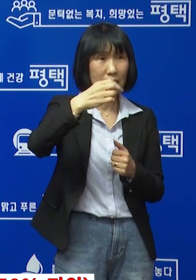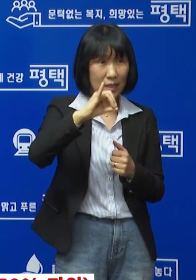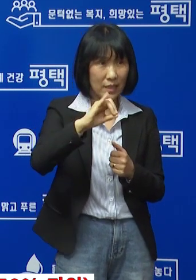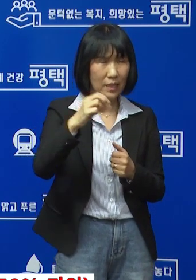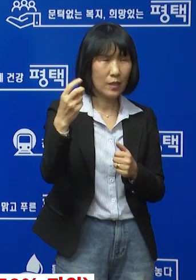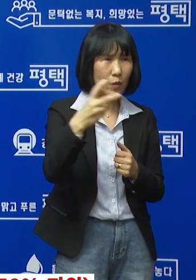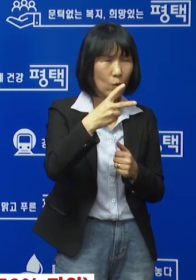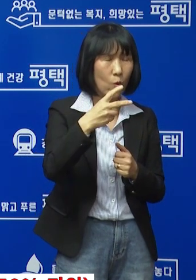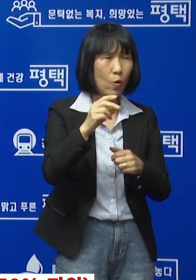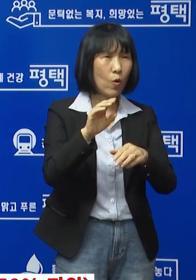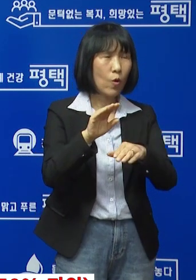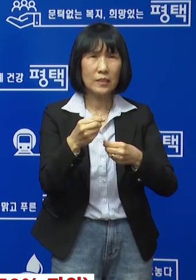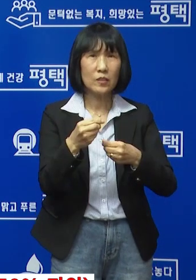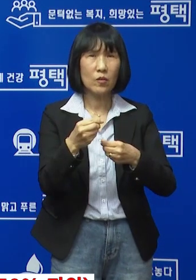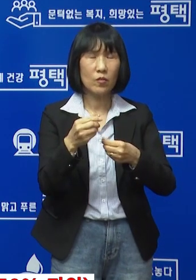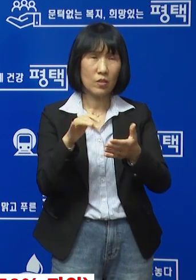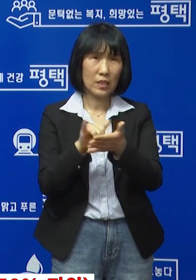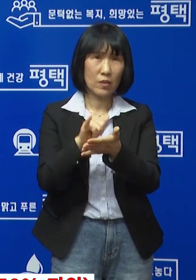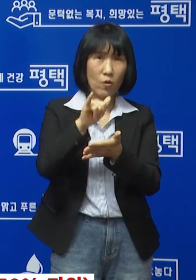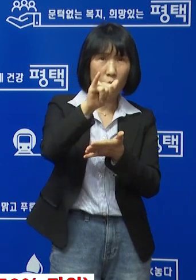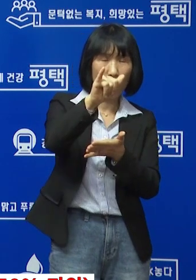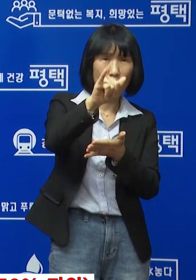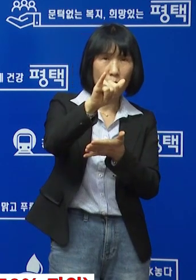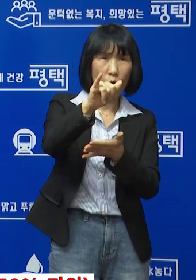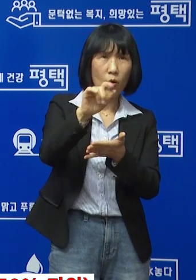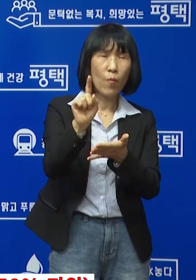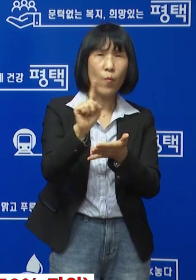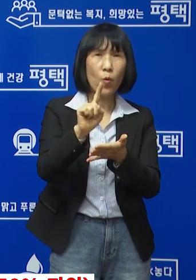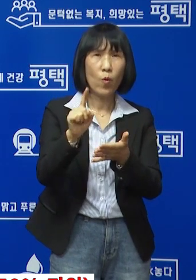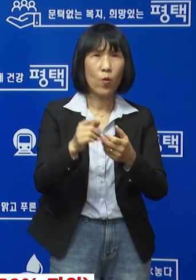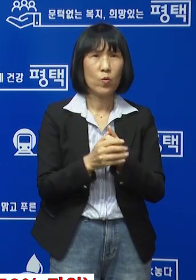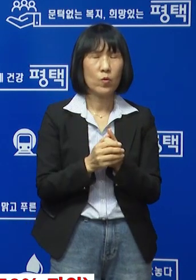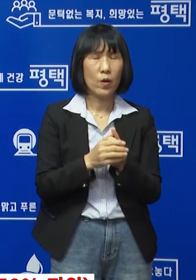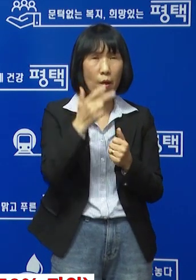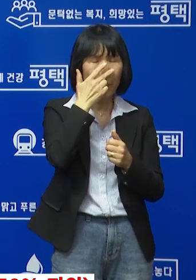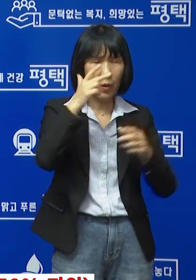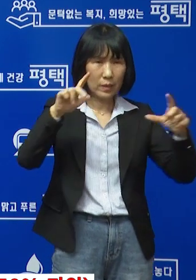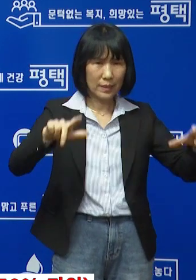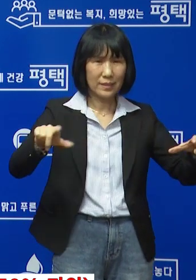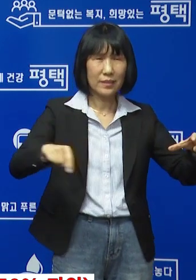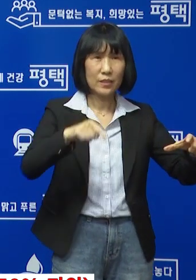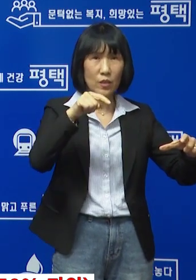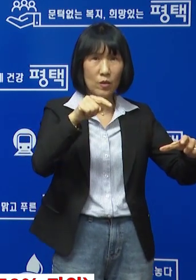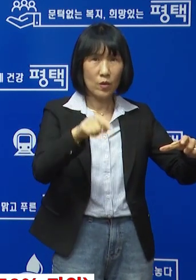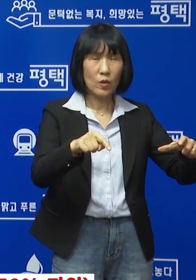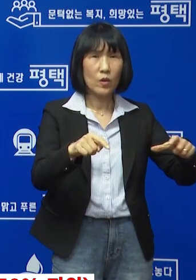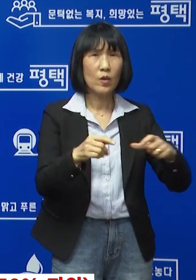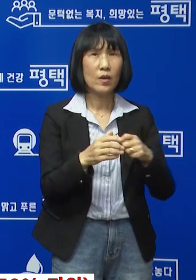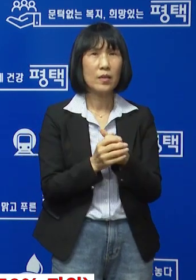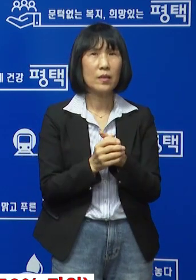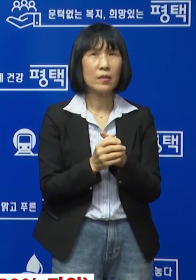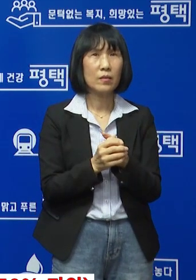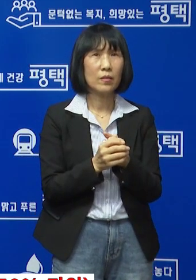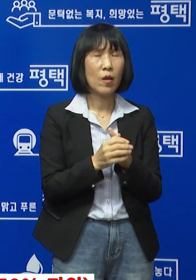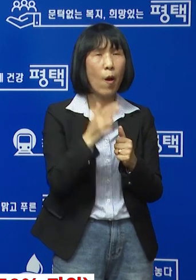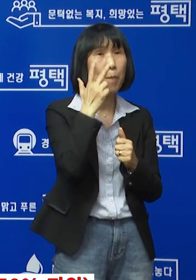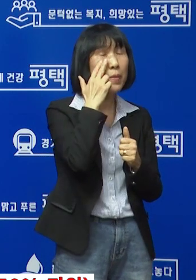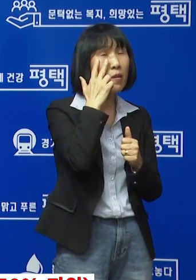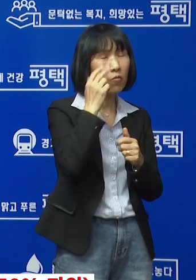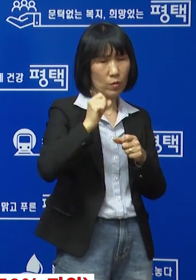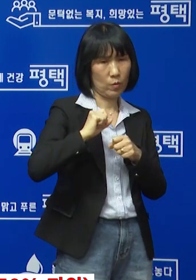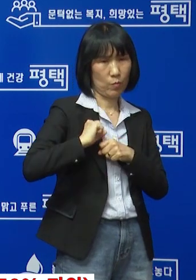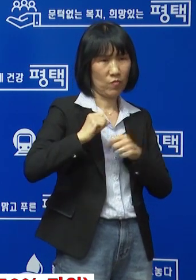대한 것들이 저희 평택시에 입주한 저희 평택시에 말씀하신 것처럼 평택시 도시 기존 미군 기지로 인해서